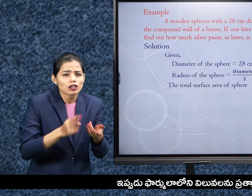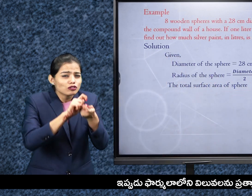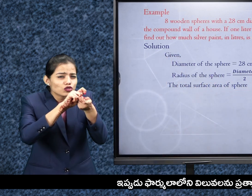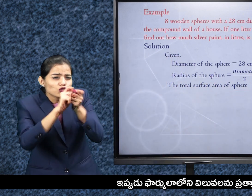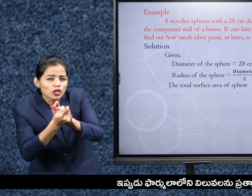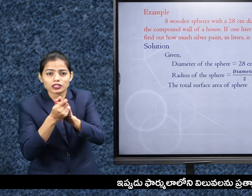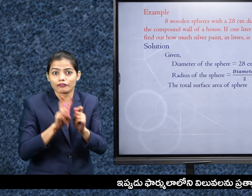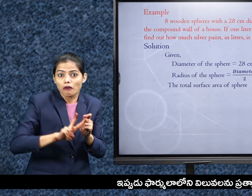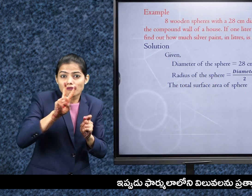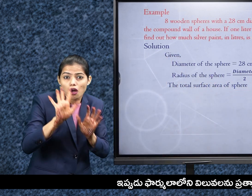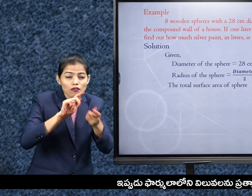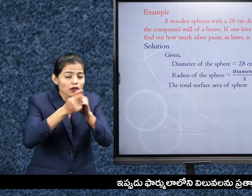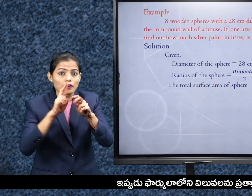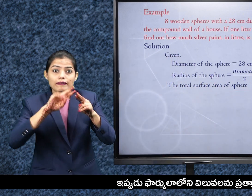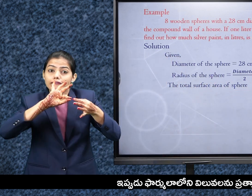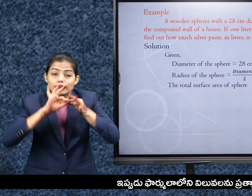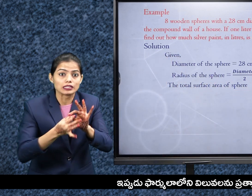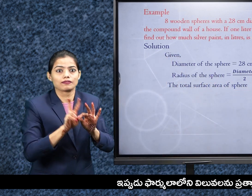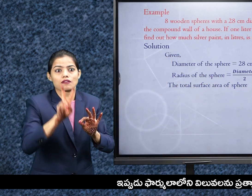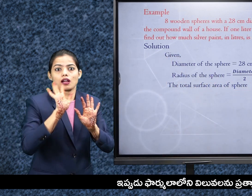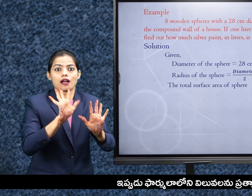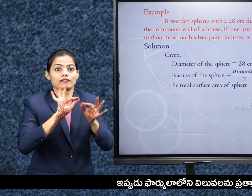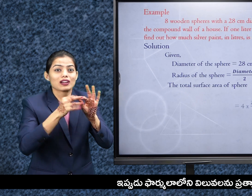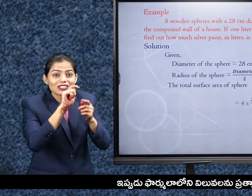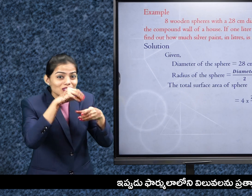ఇప్పుడు ఫార్ములాలో వాల్యూస్ ని రీప్లేస్ చేద్దాం.